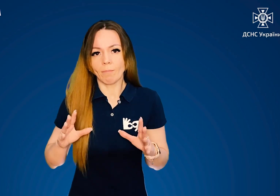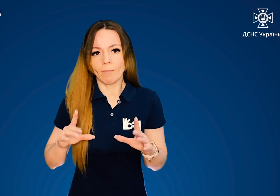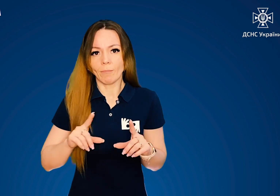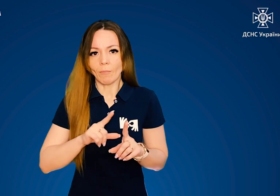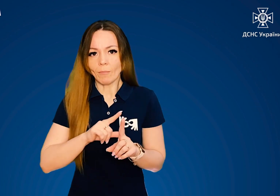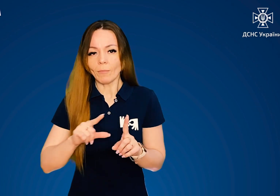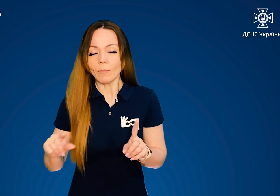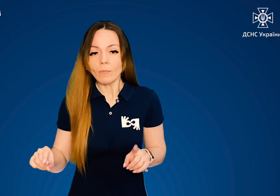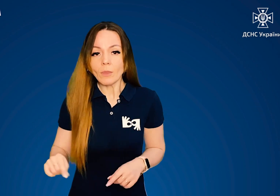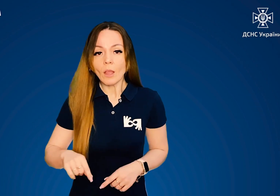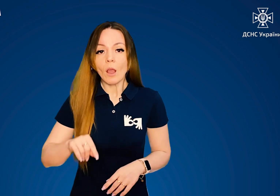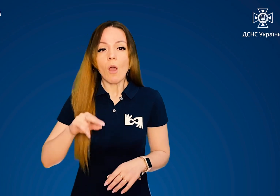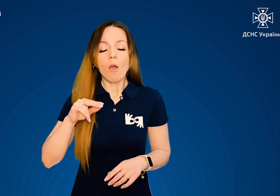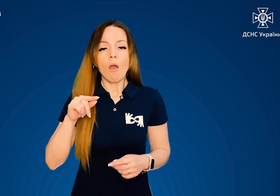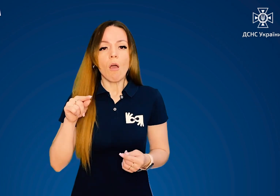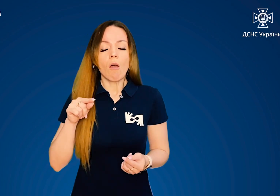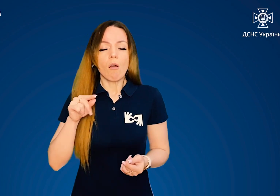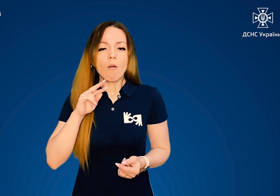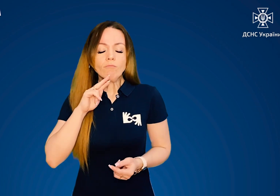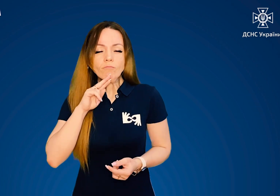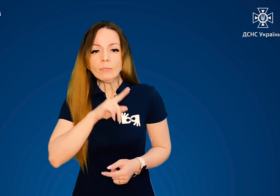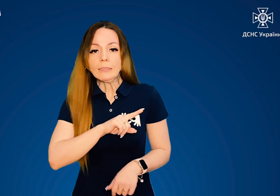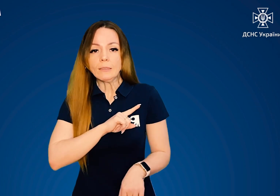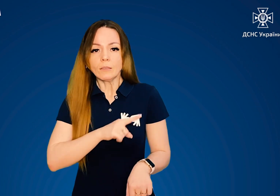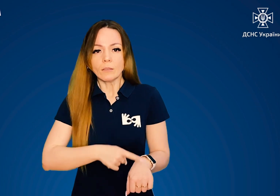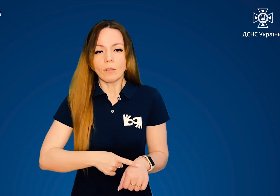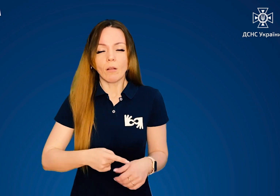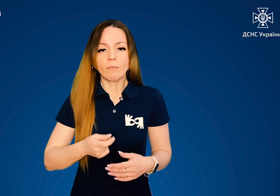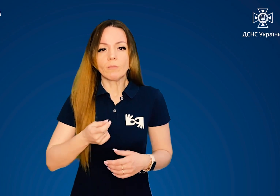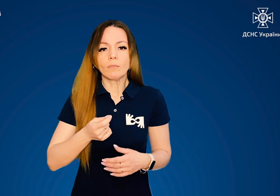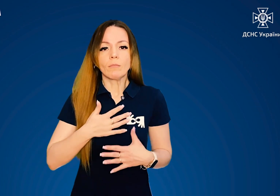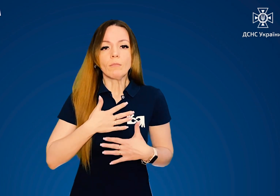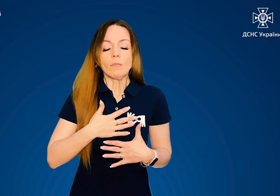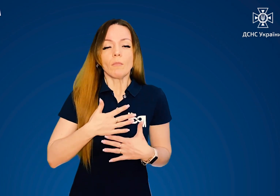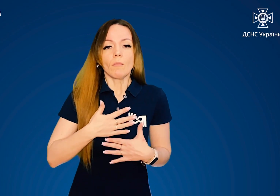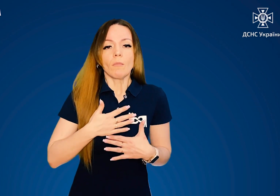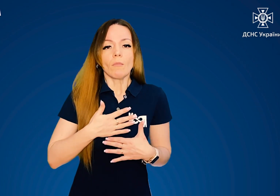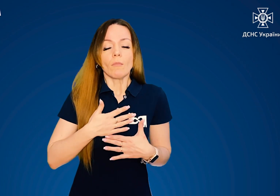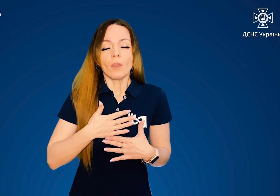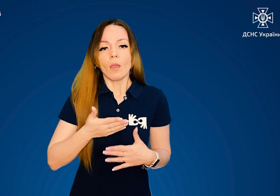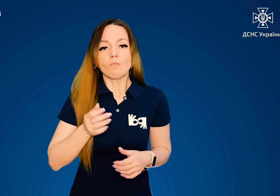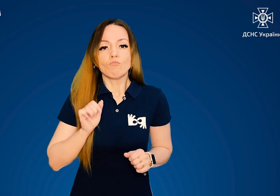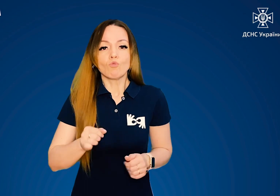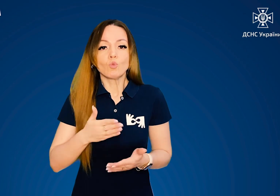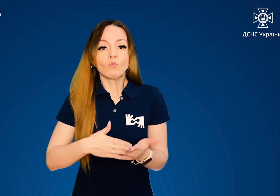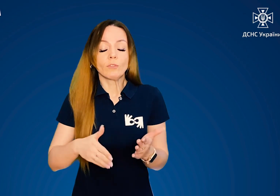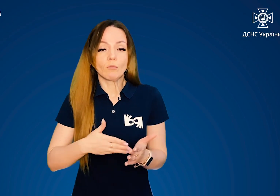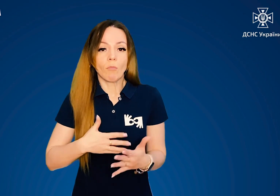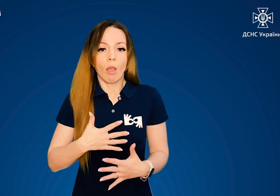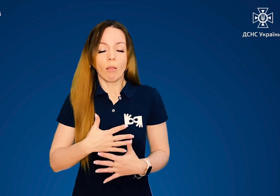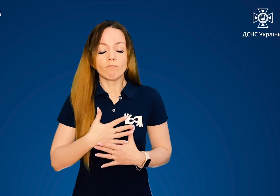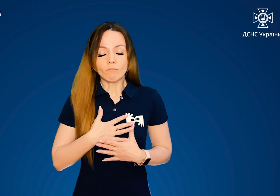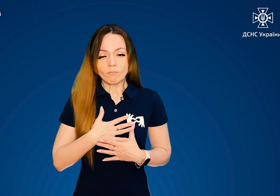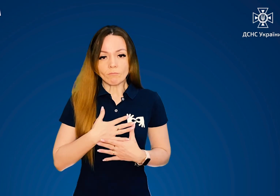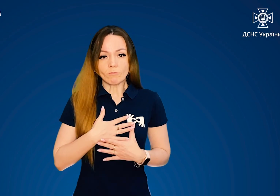Характерними ознаками тяжкого отруєння є поверхневе дихання, іноді його повна зупинка.